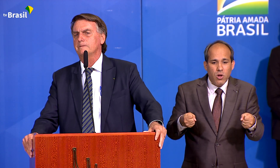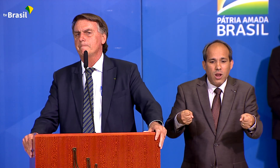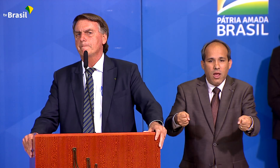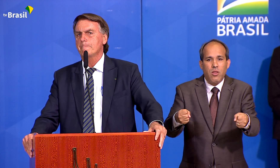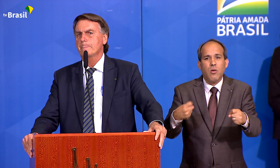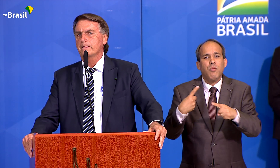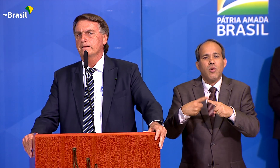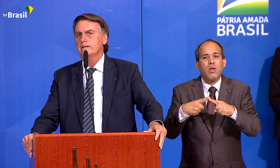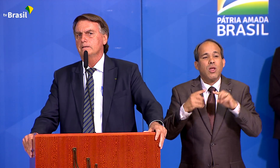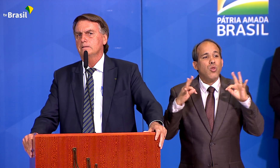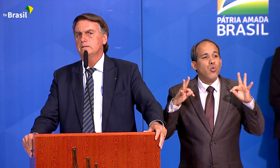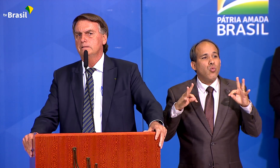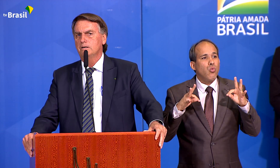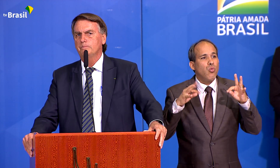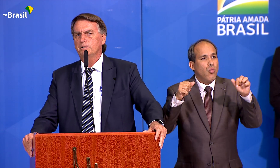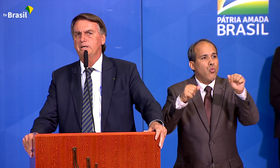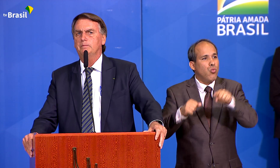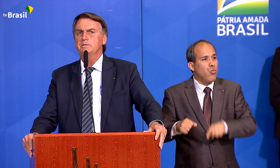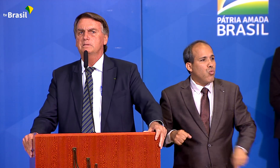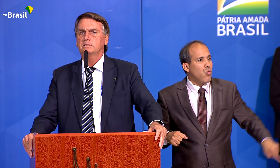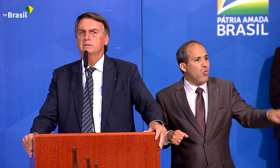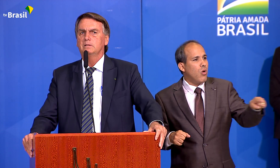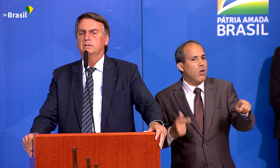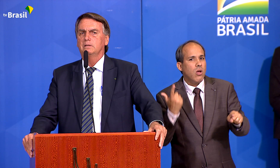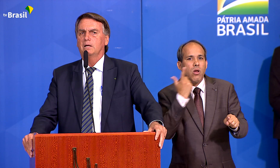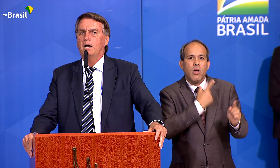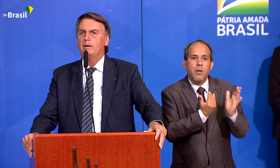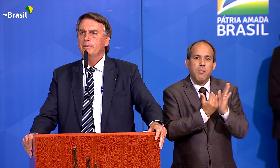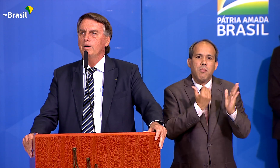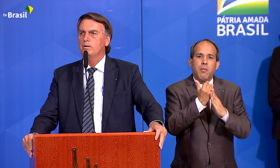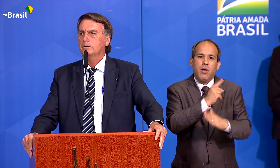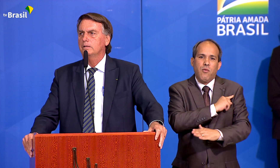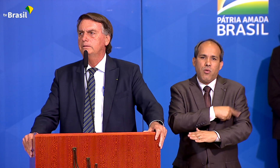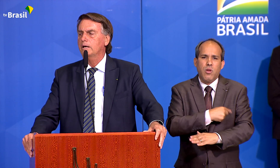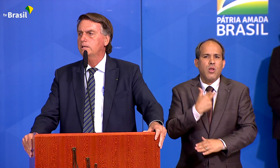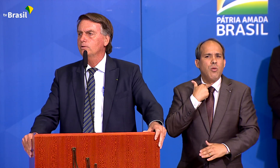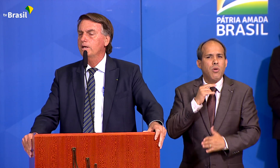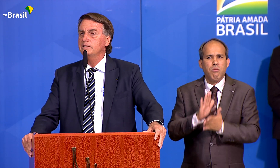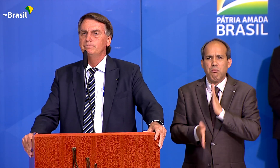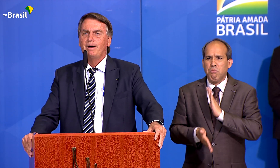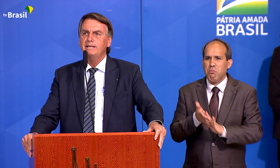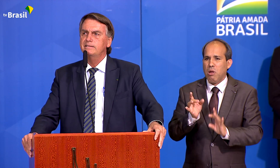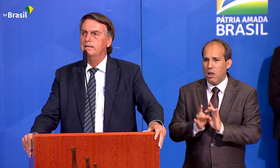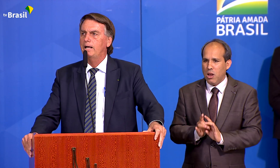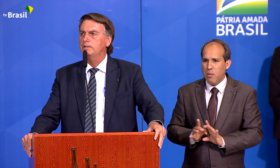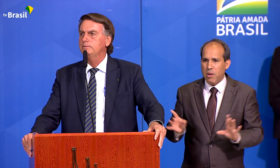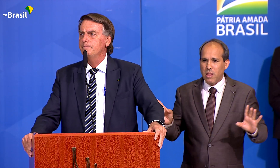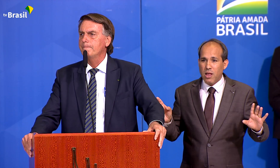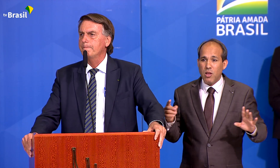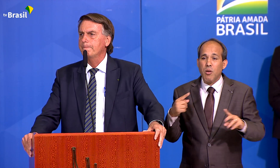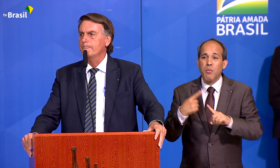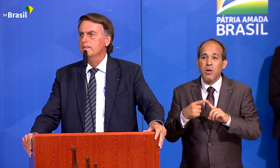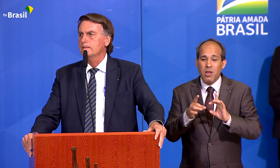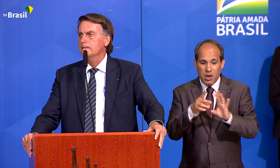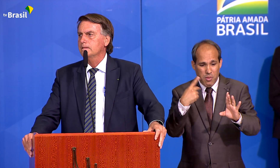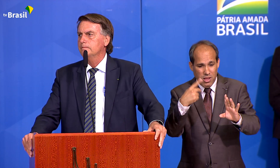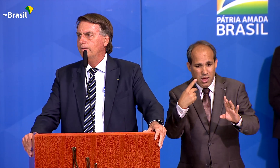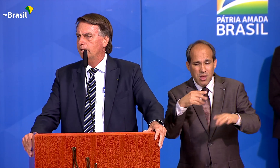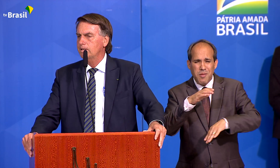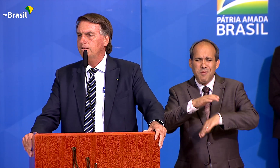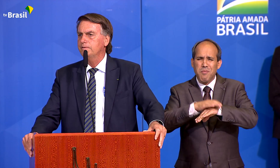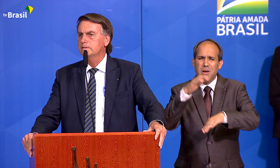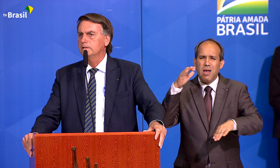todos nós não podemos abrir mão daquilo que há de mais sagrado